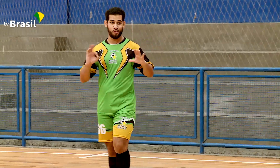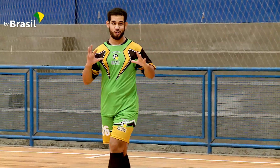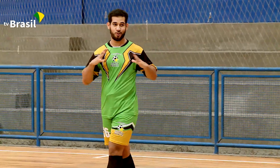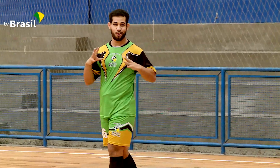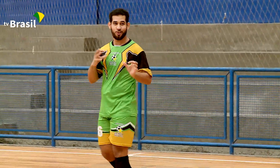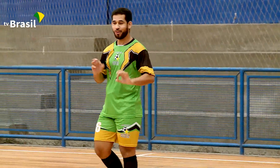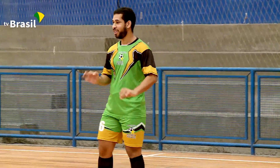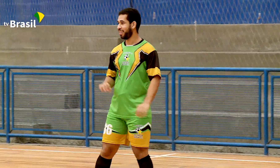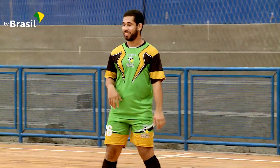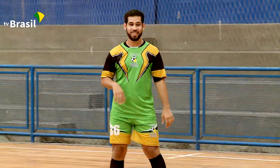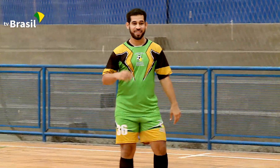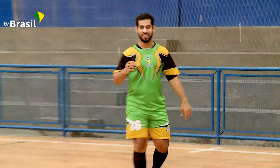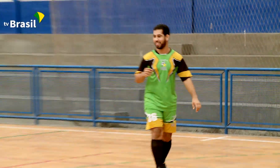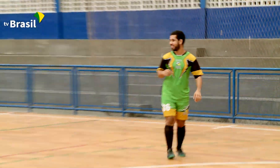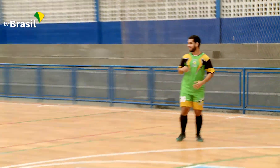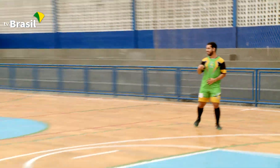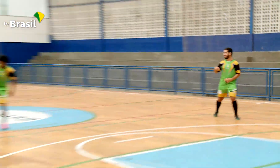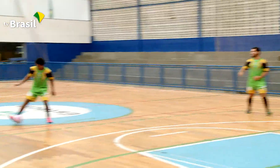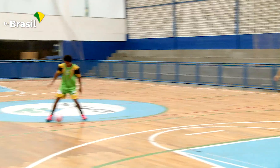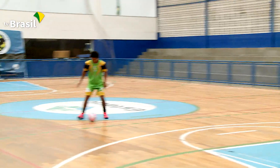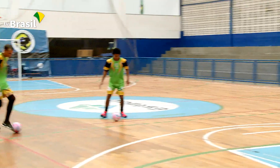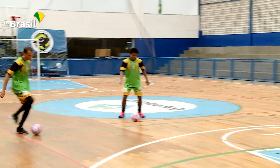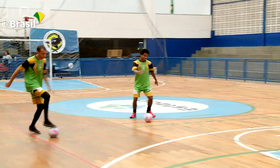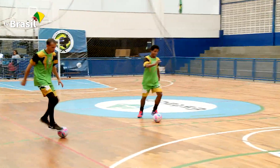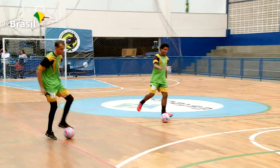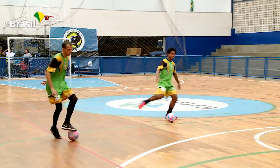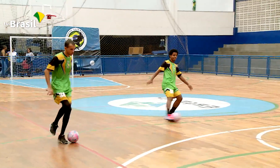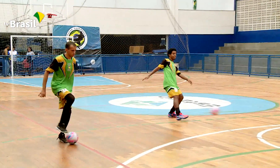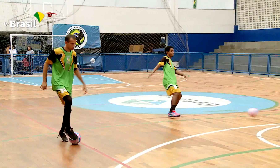ginásio, o Matheus sinaliza. Um atleta chuta a bola para ele.